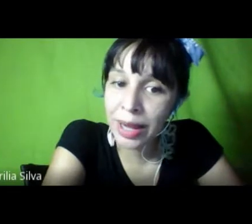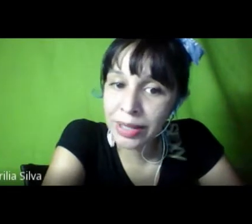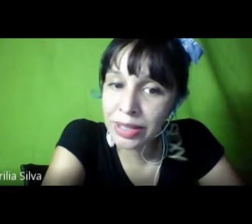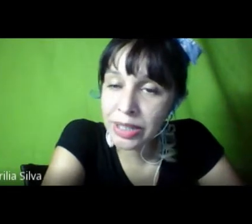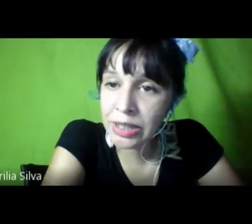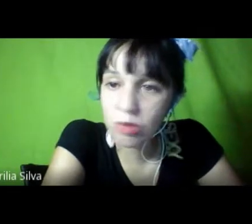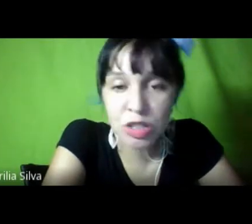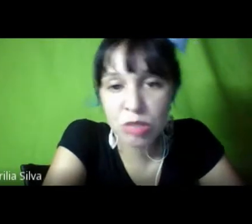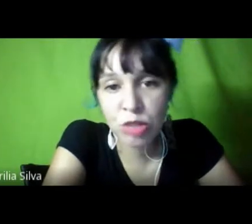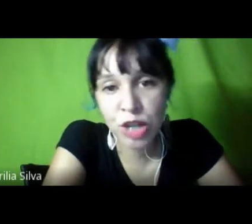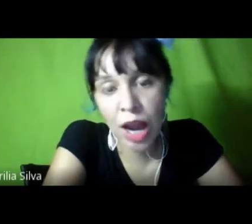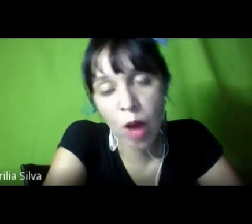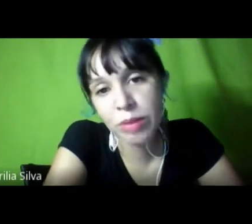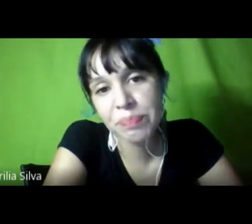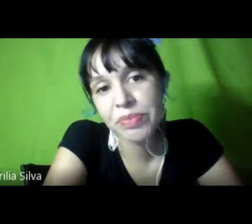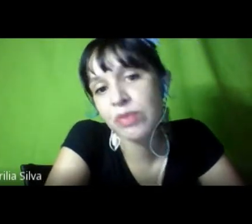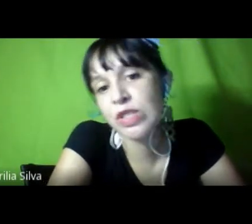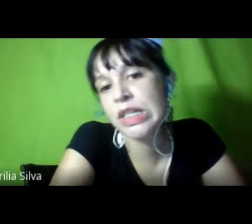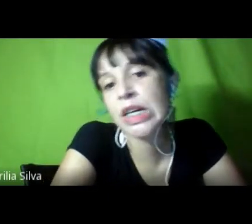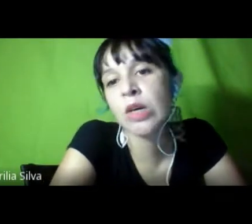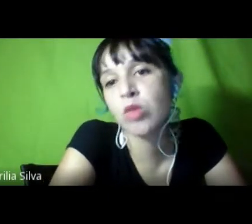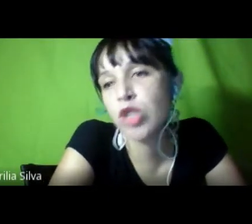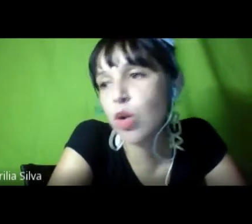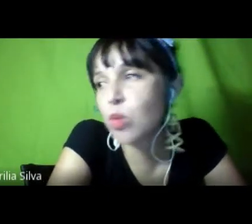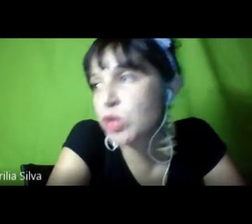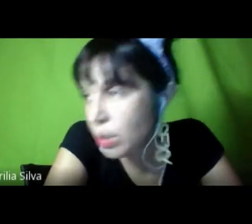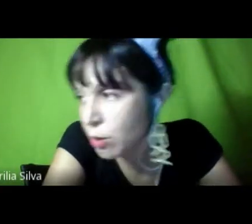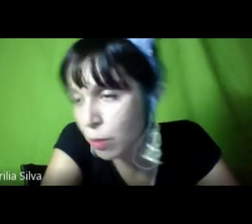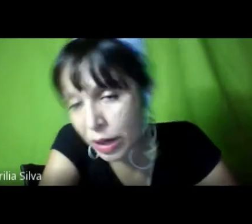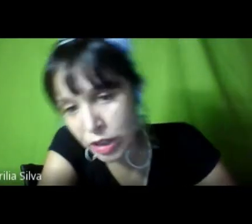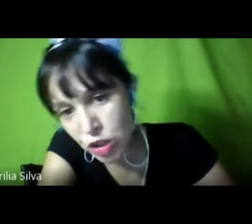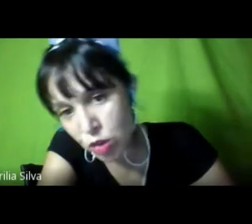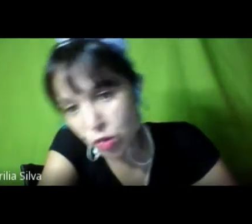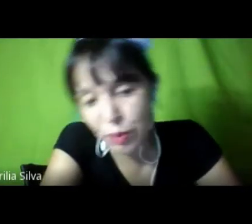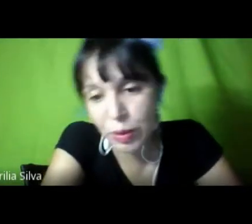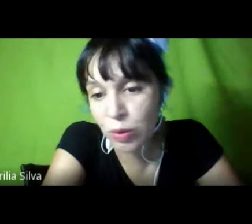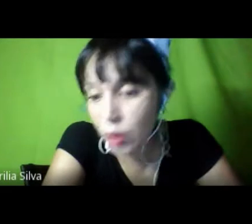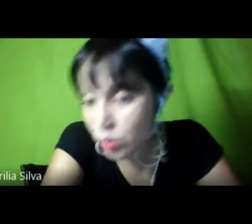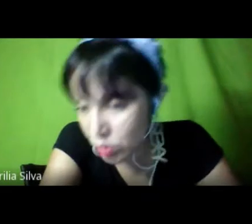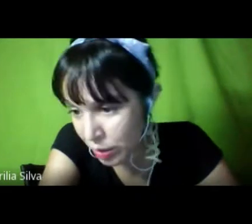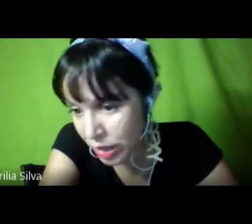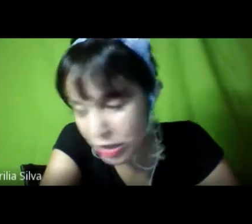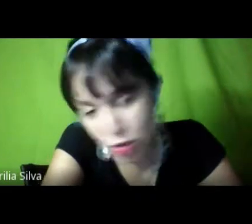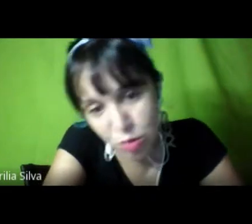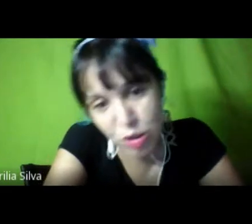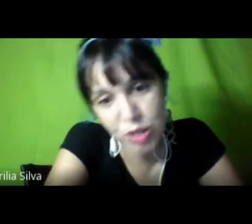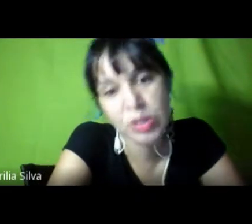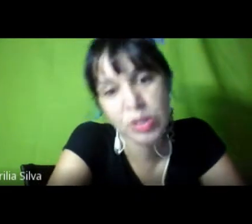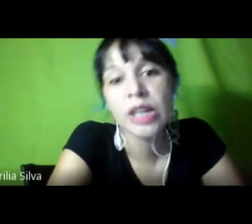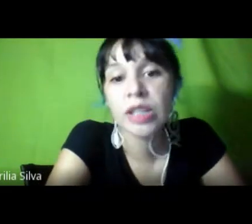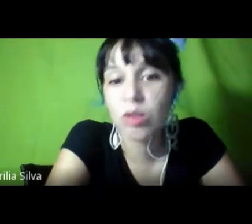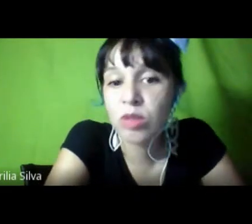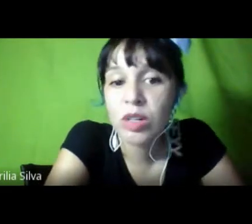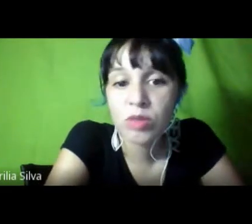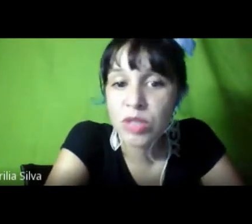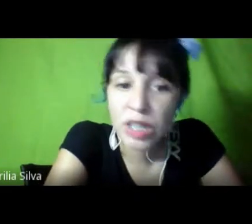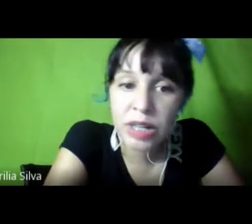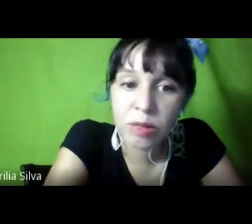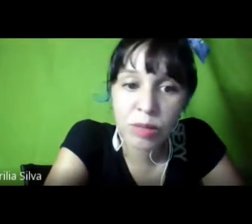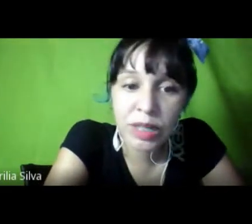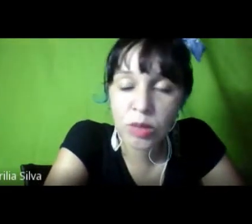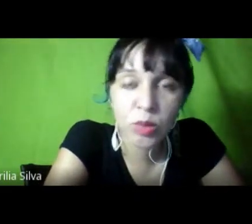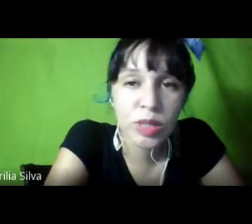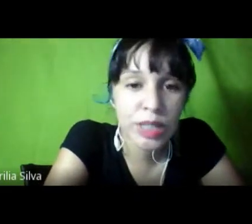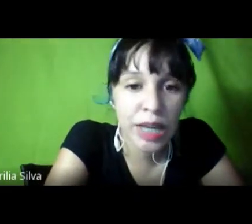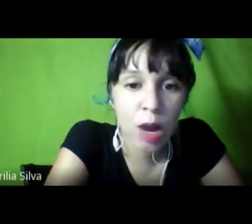o padre, então você não tinha alma. Você não tinha como ser o padre te ouvir, perdoar os seus pecados em nome de Deus. Então, você era